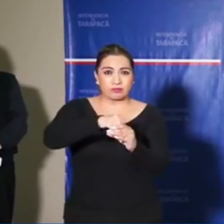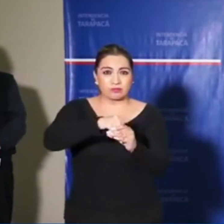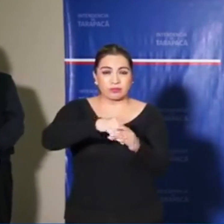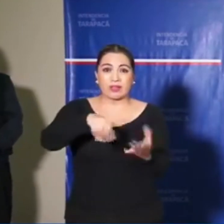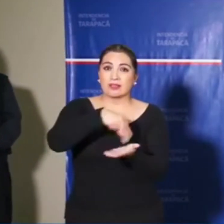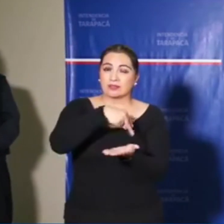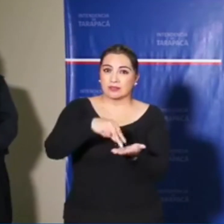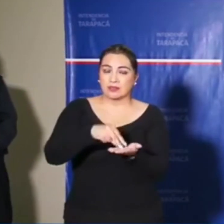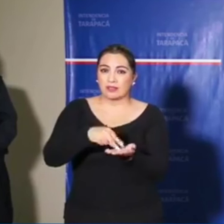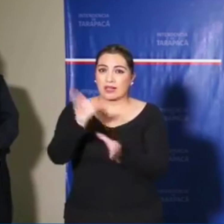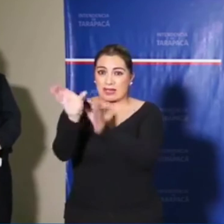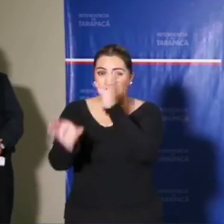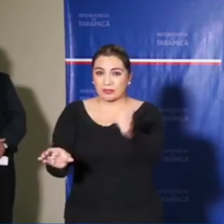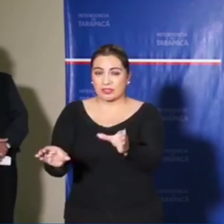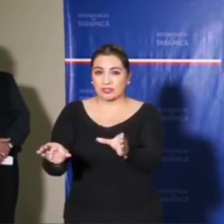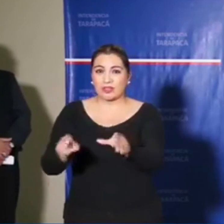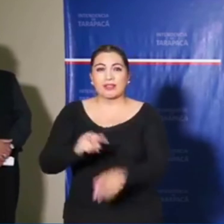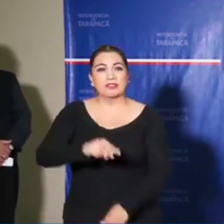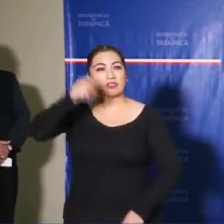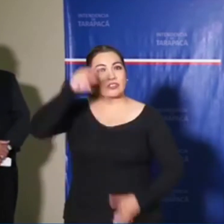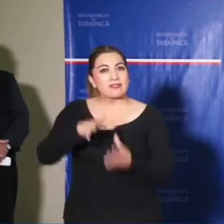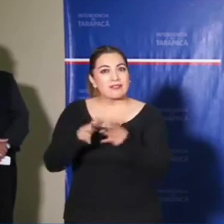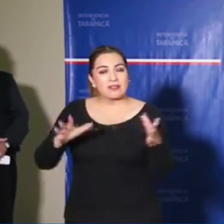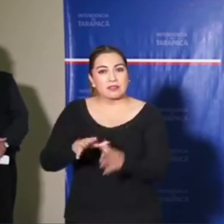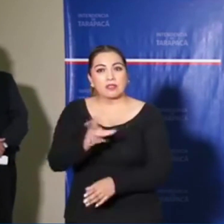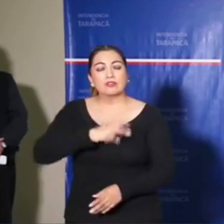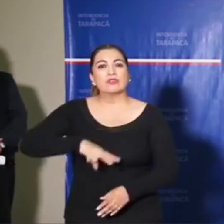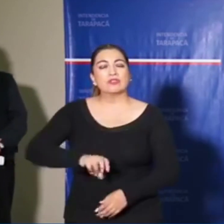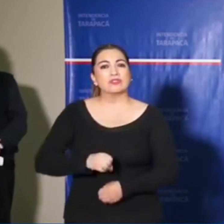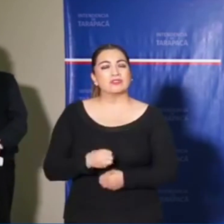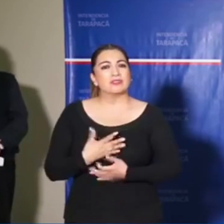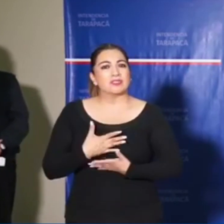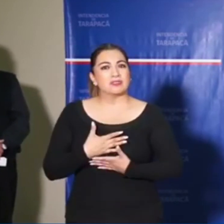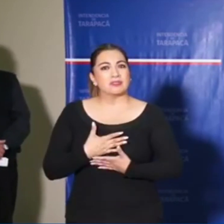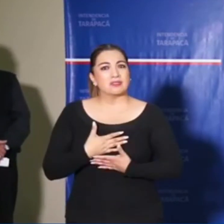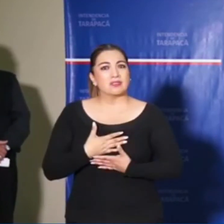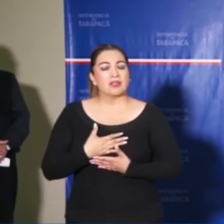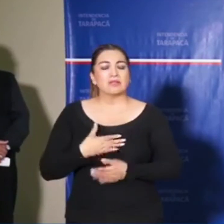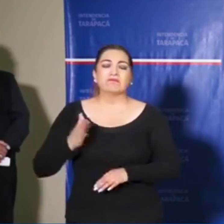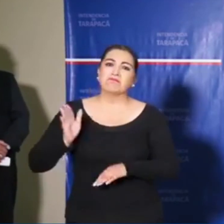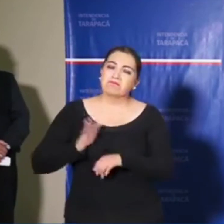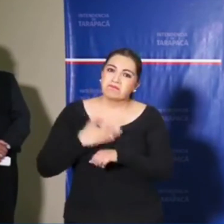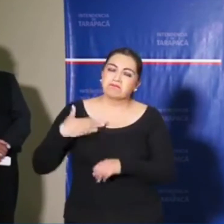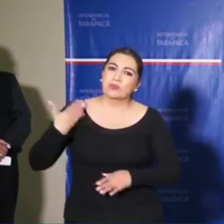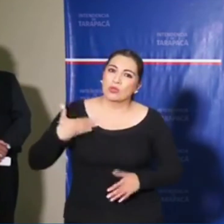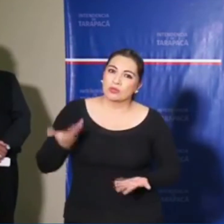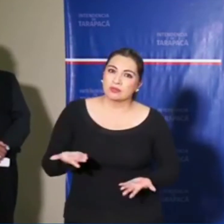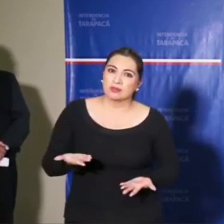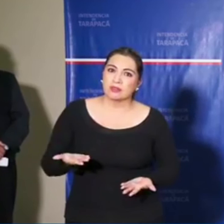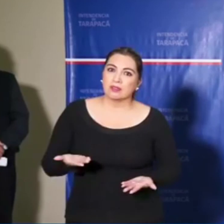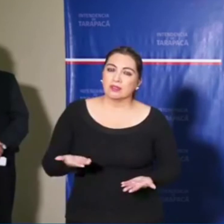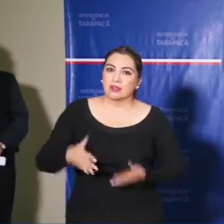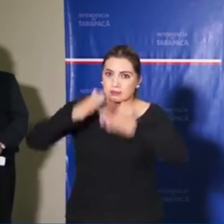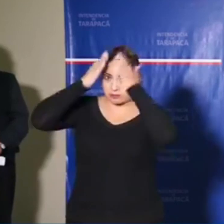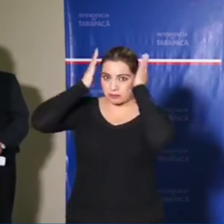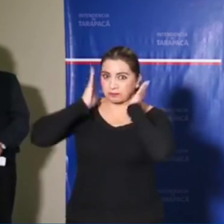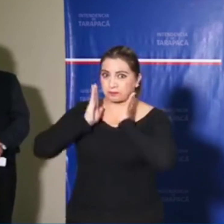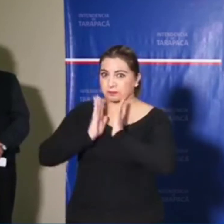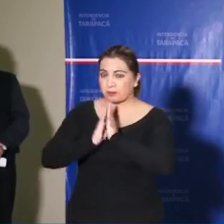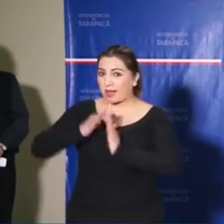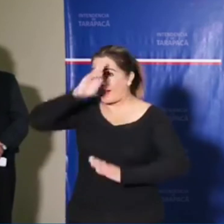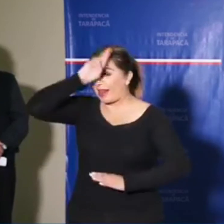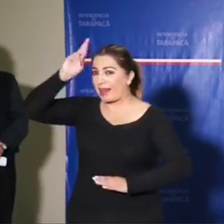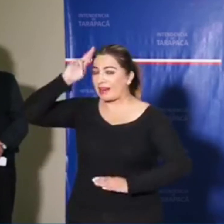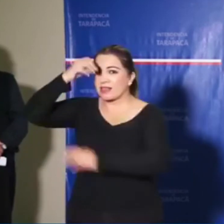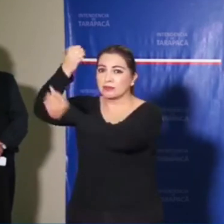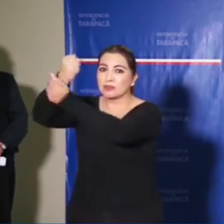pueblo peregrino del Norte Grande nos generan un sentido de consuelo para celebrar a la Reina de la Misericordia